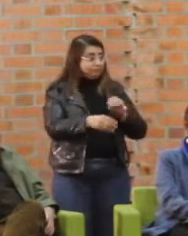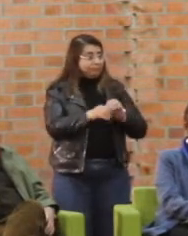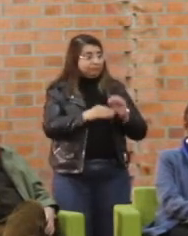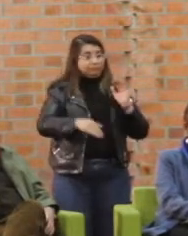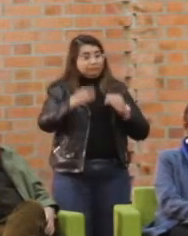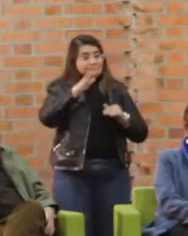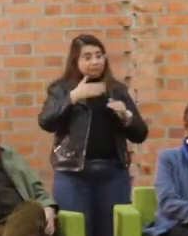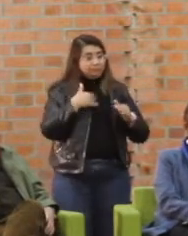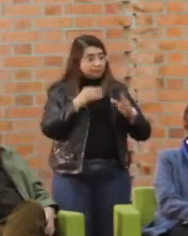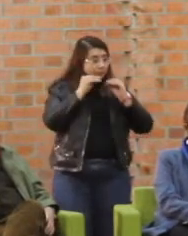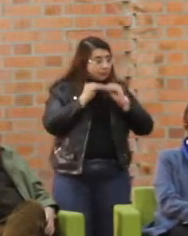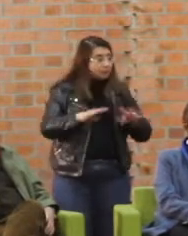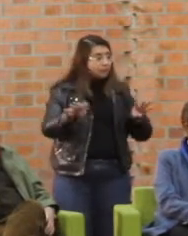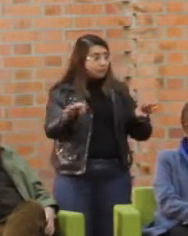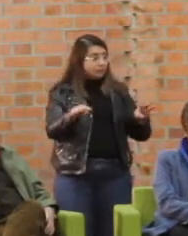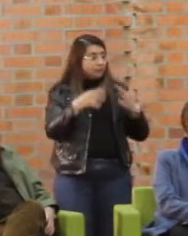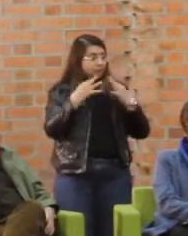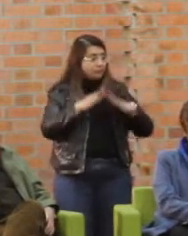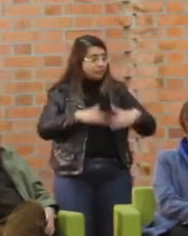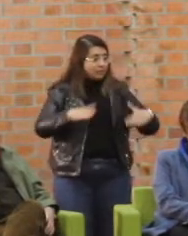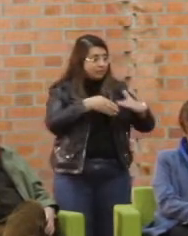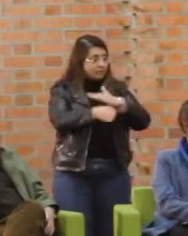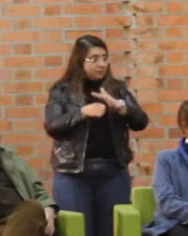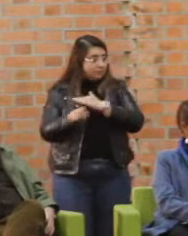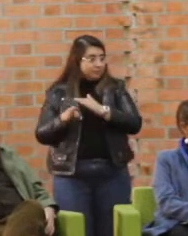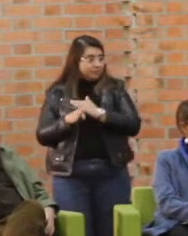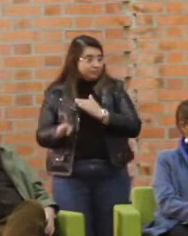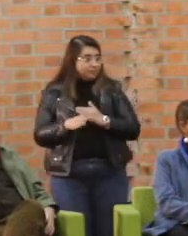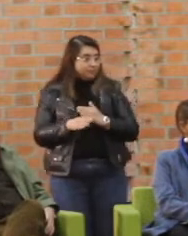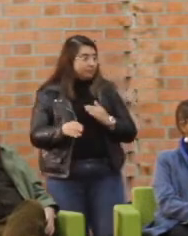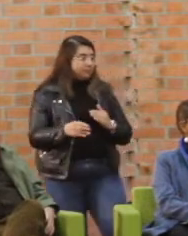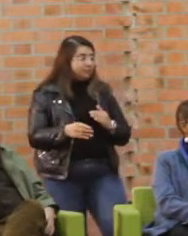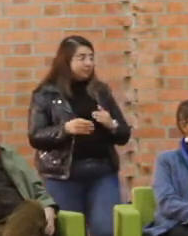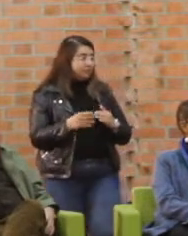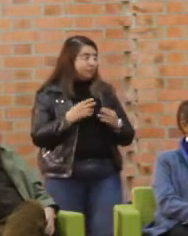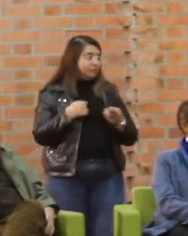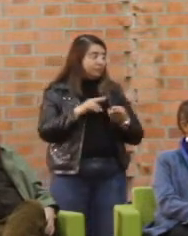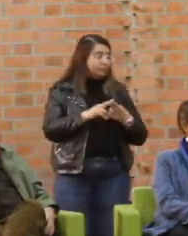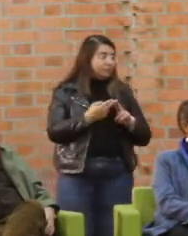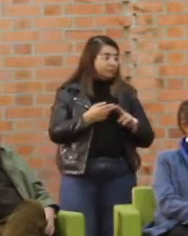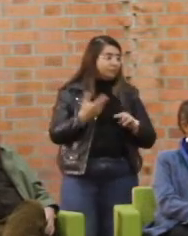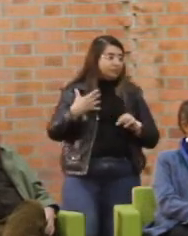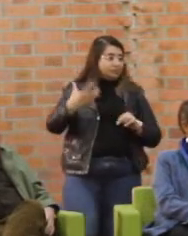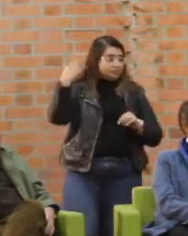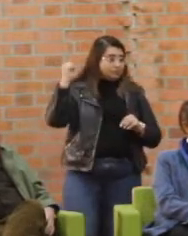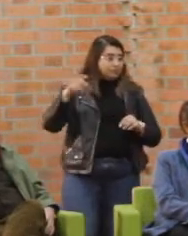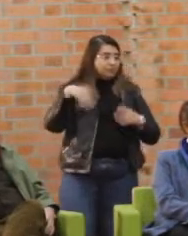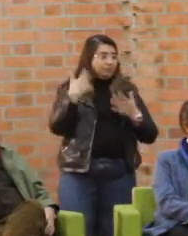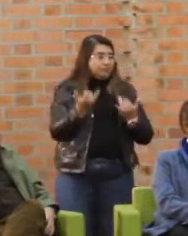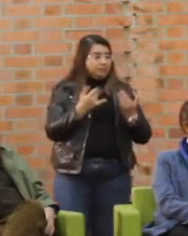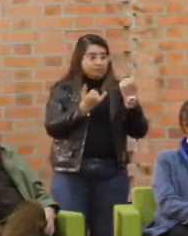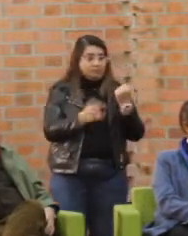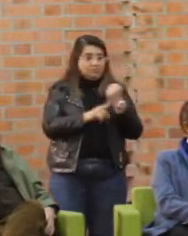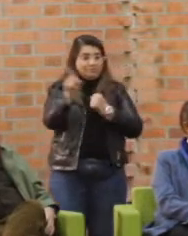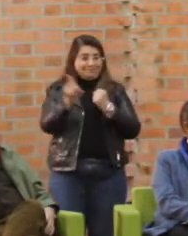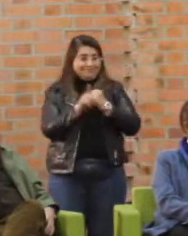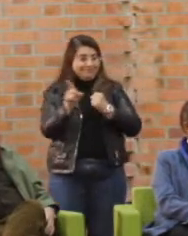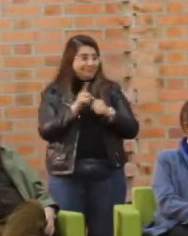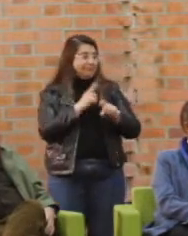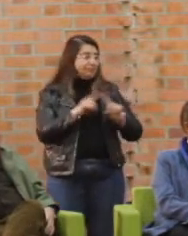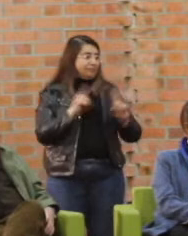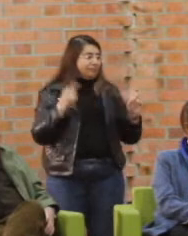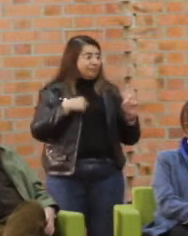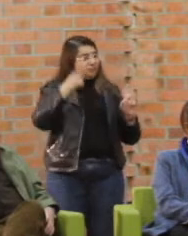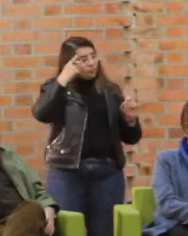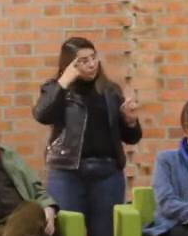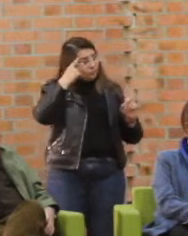la Esfera de lo público para ganar espacios digamos no es lo mismo las maternalismos más antiguos que los más contemporáneos pero en todo caso